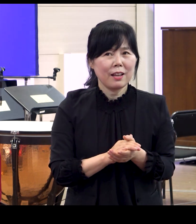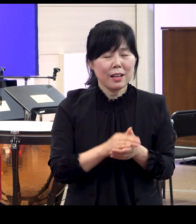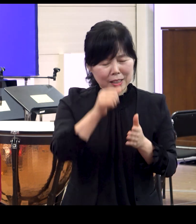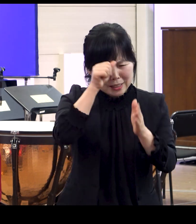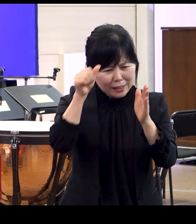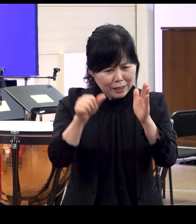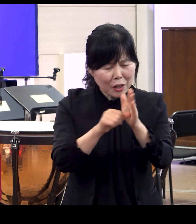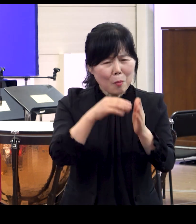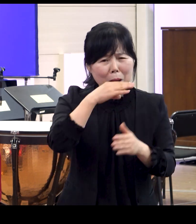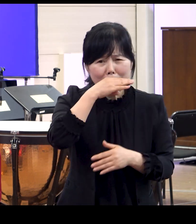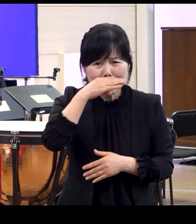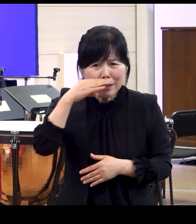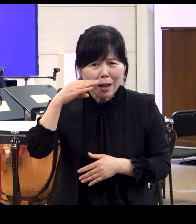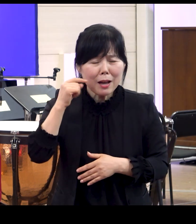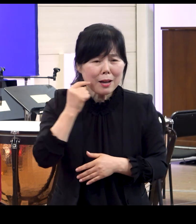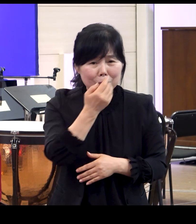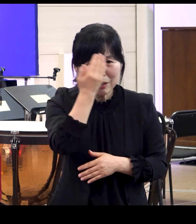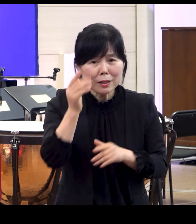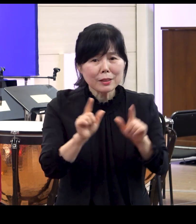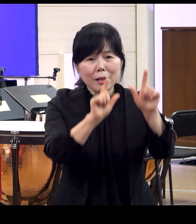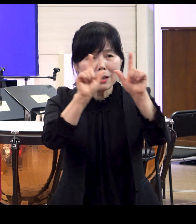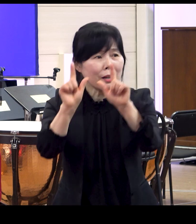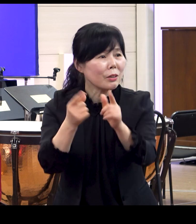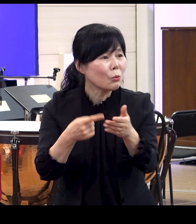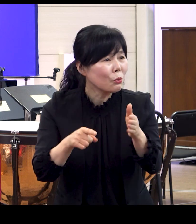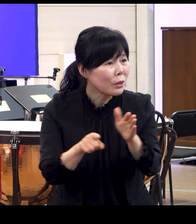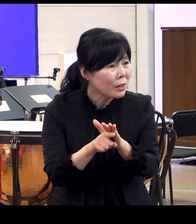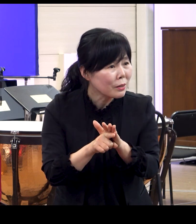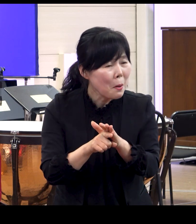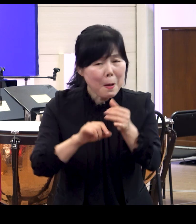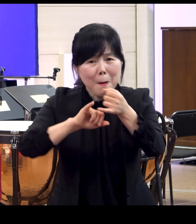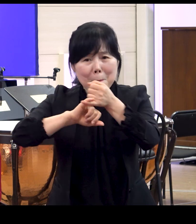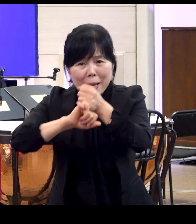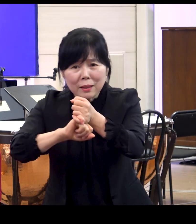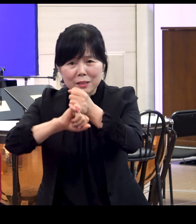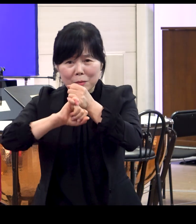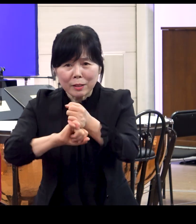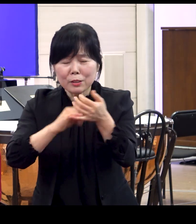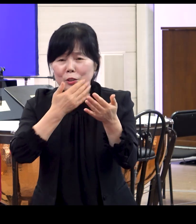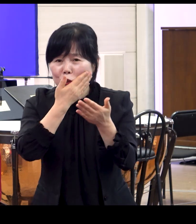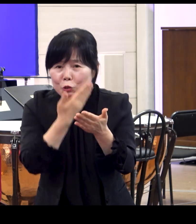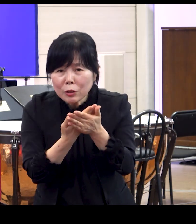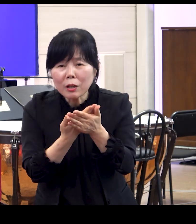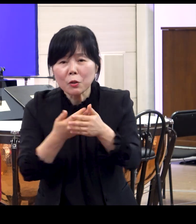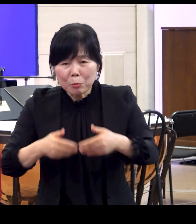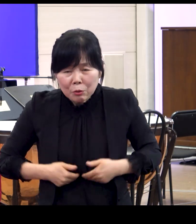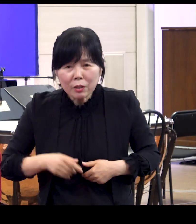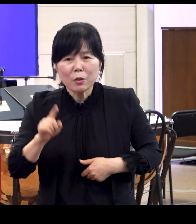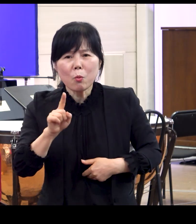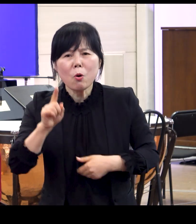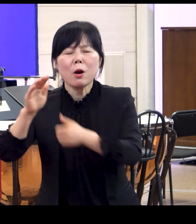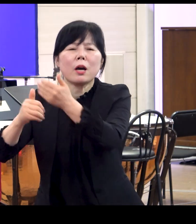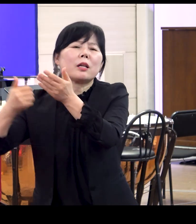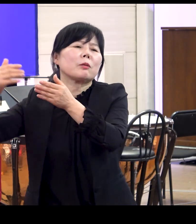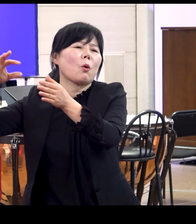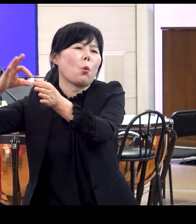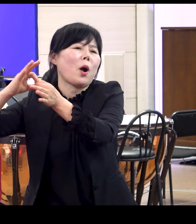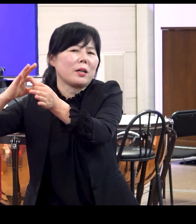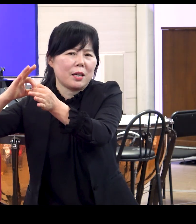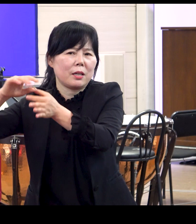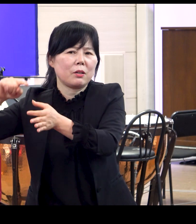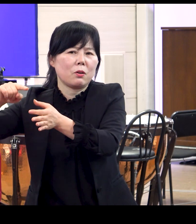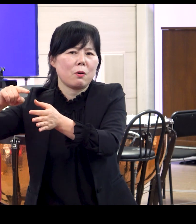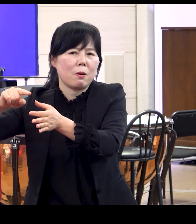그 인생이 정말 바르고 제대로 되는 것이 되기 위해서 절대적으로 중요한 게 뭐냐? 바로 하나님과의